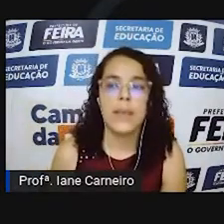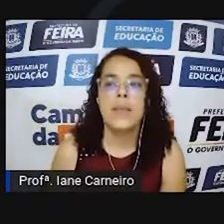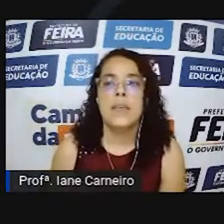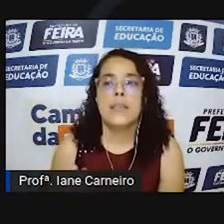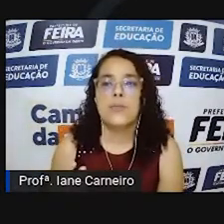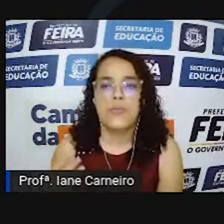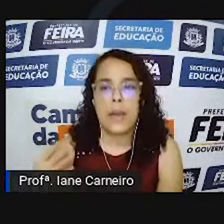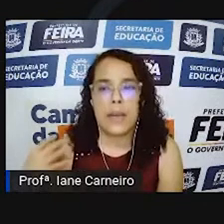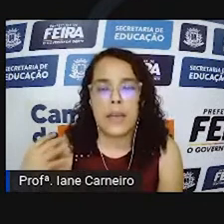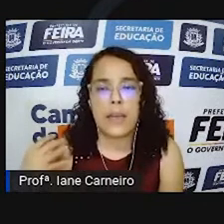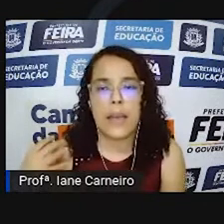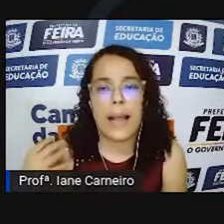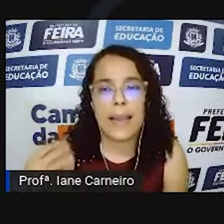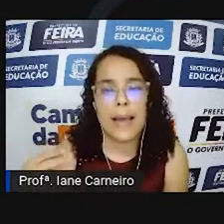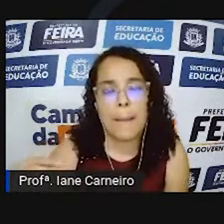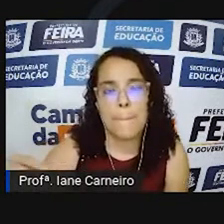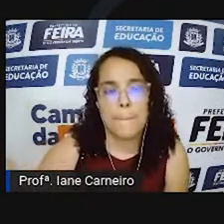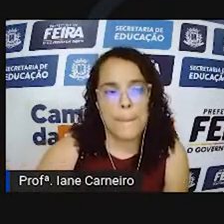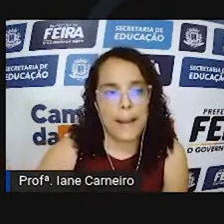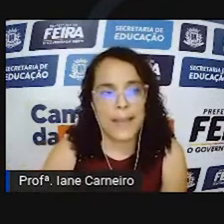documental, né? Então,